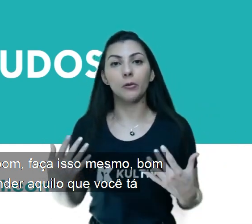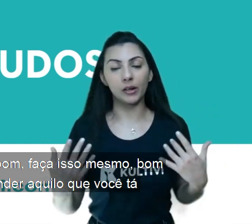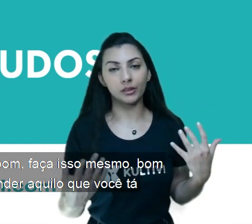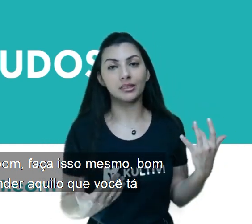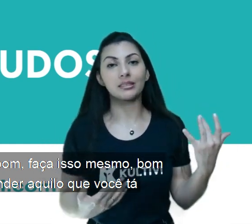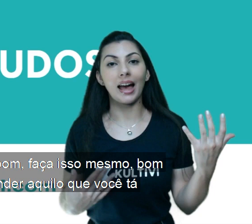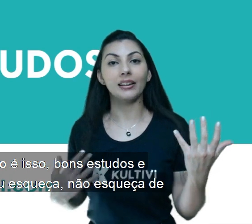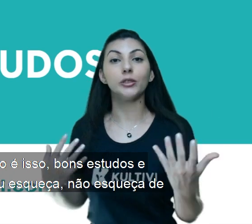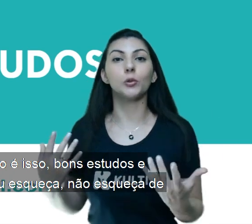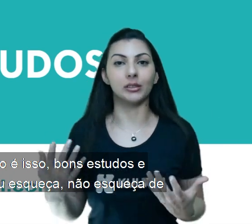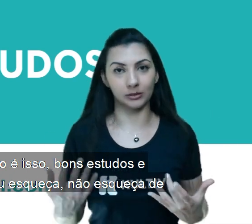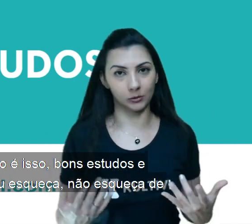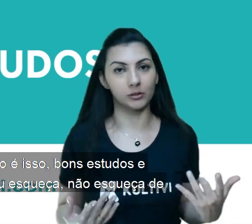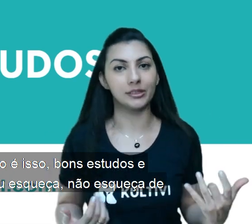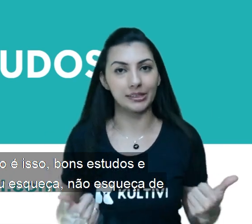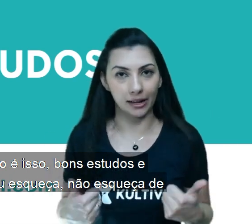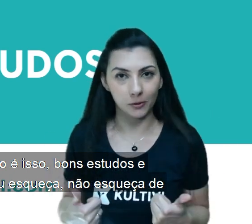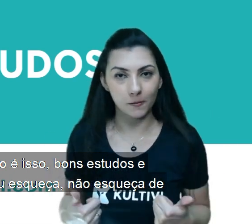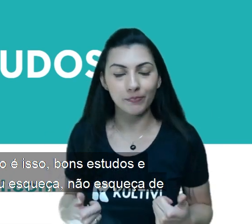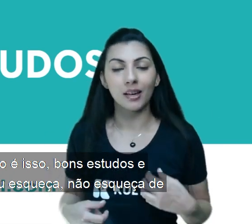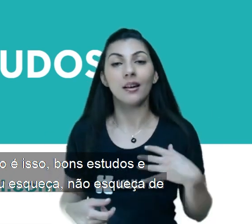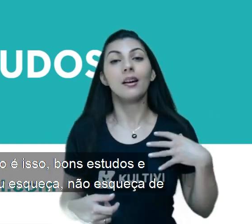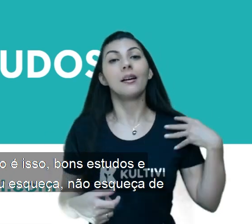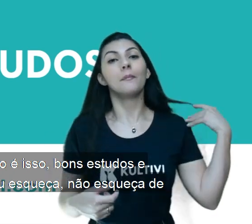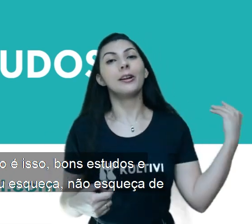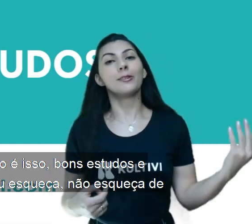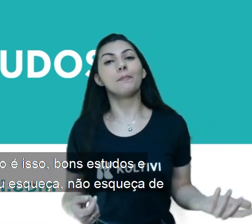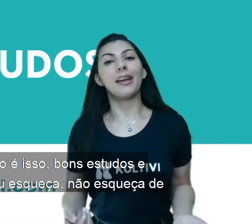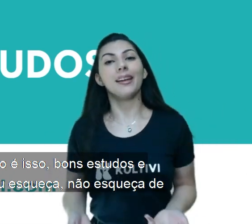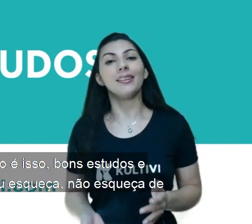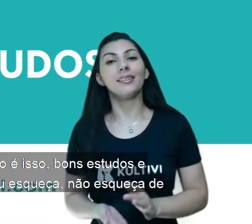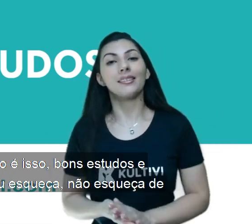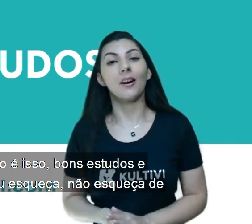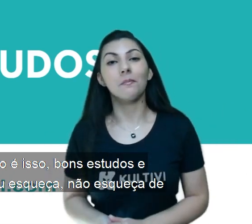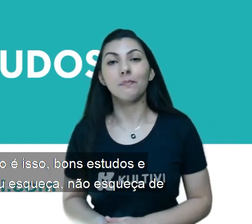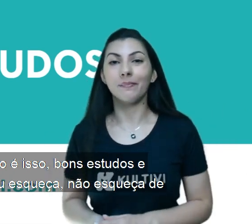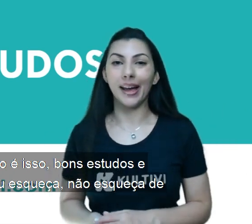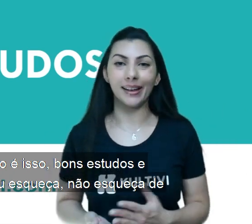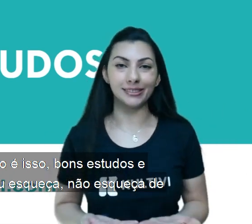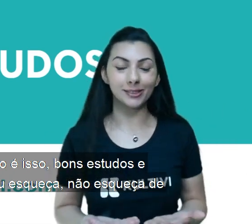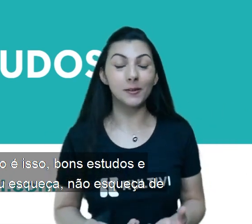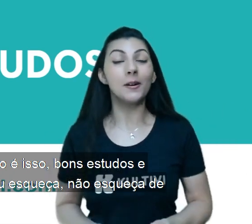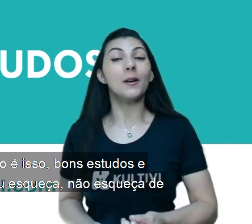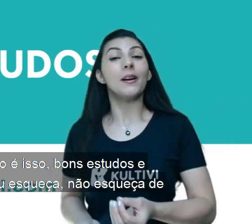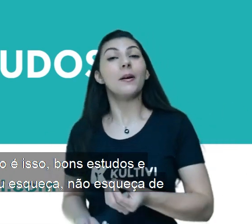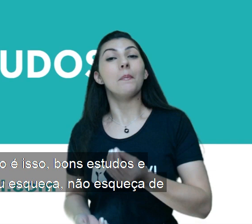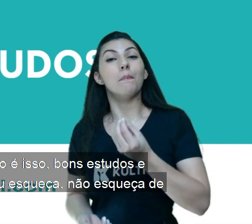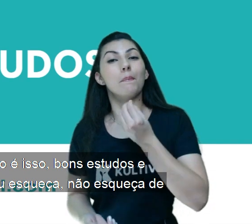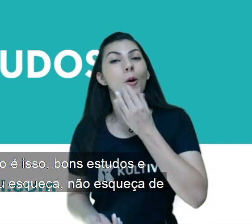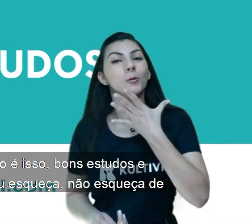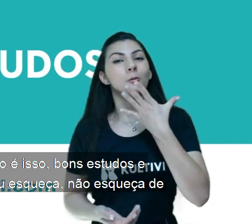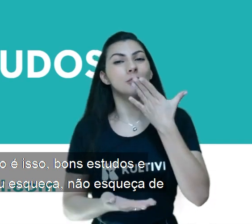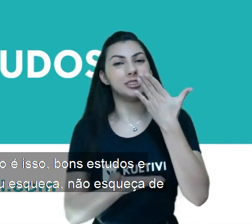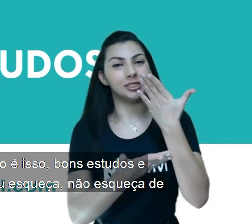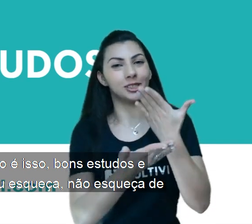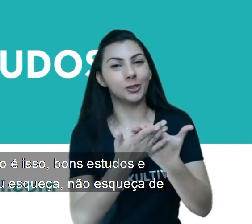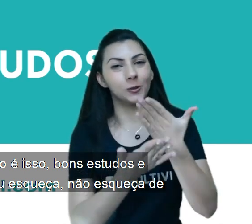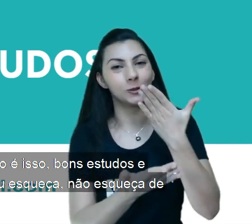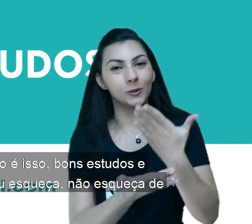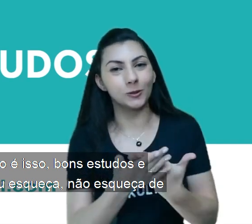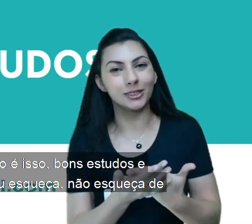compreender aquilo que você está estudando, certo? Muito bem, então é isso.